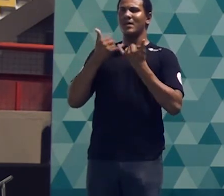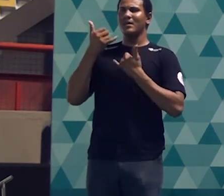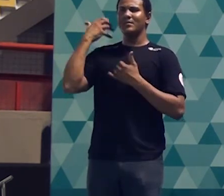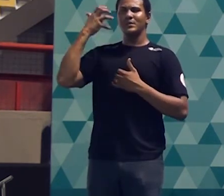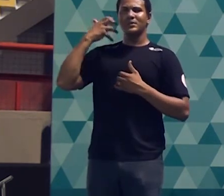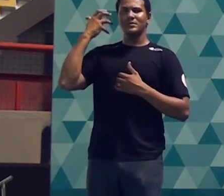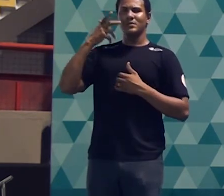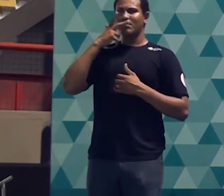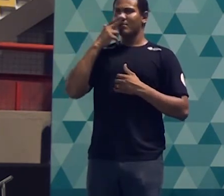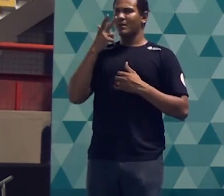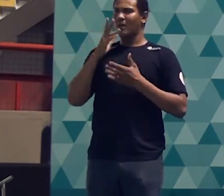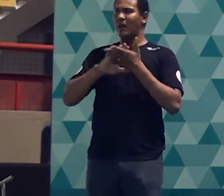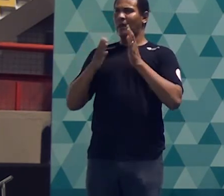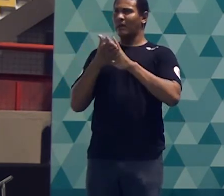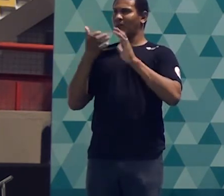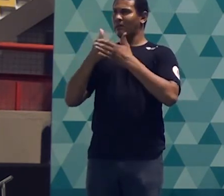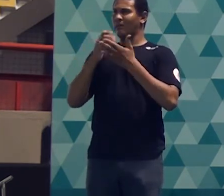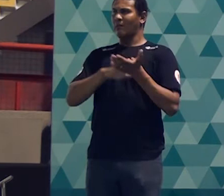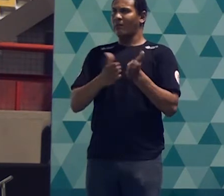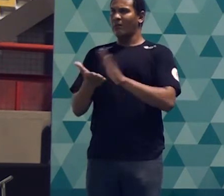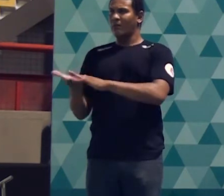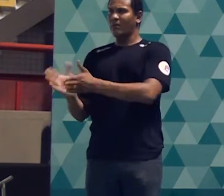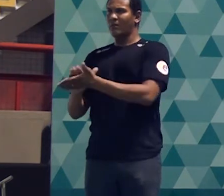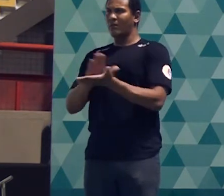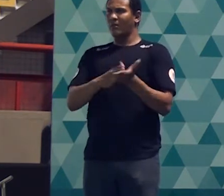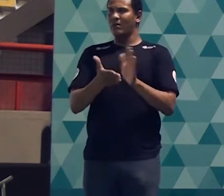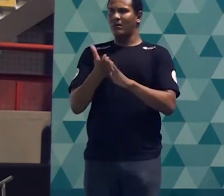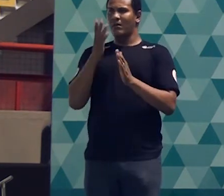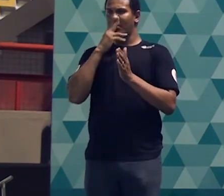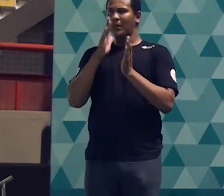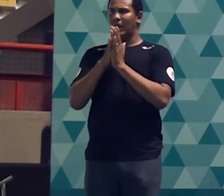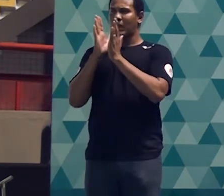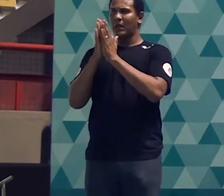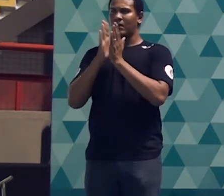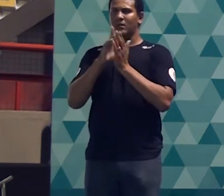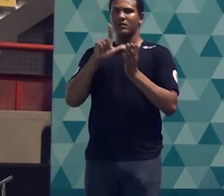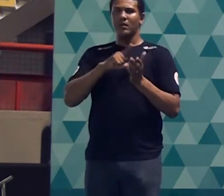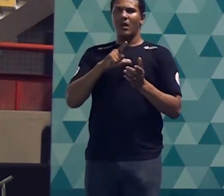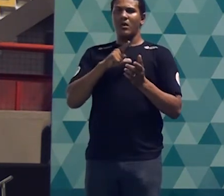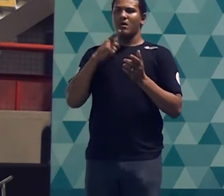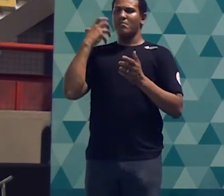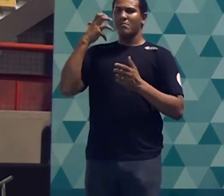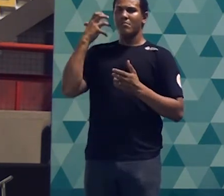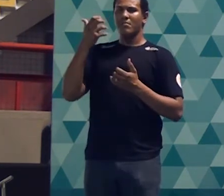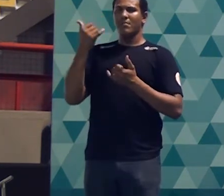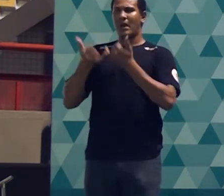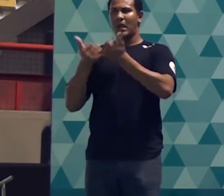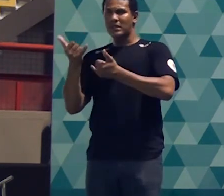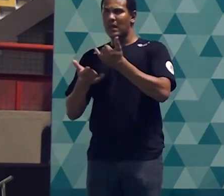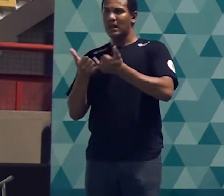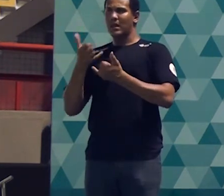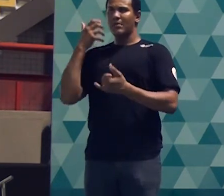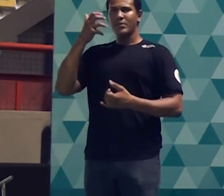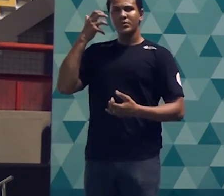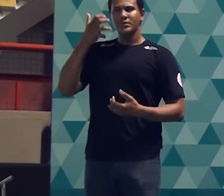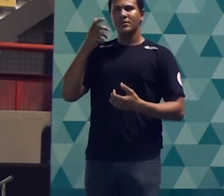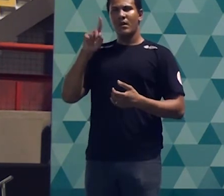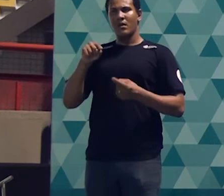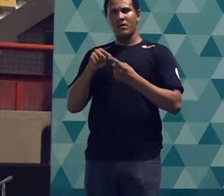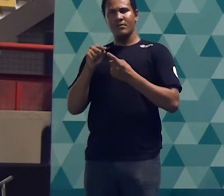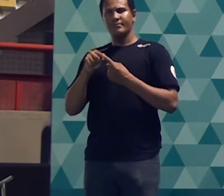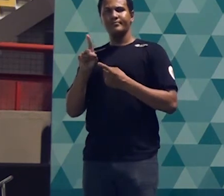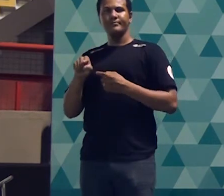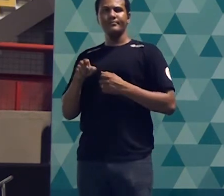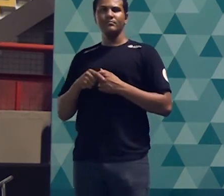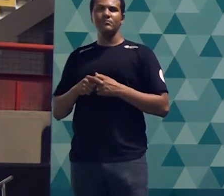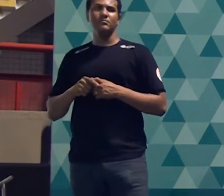maluco quando sai de Pernambuco. São aquelas brincadeiras que a gente utiliza também cantando. E essas brincadeiras,